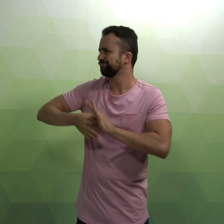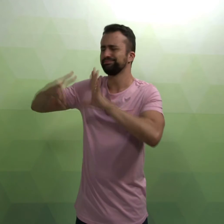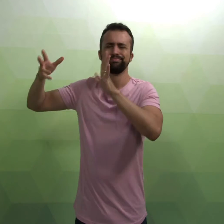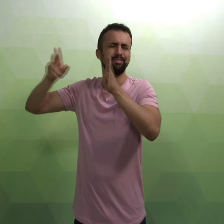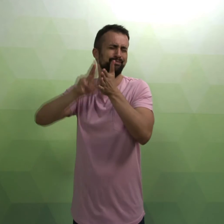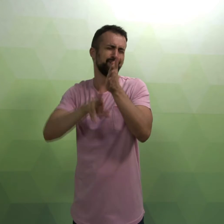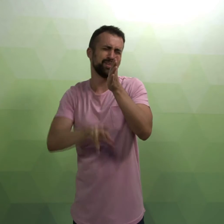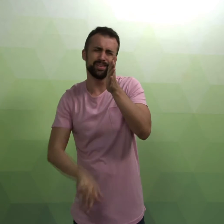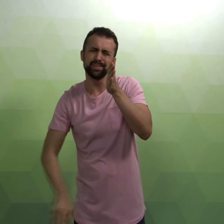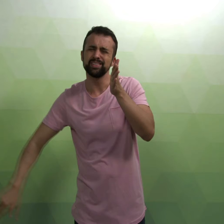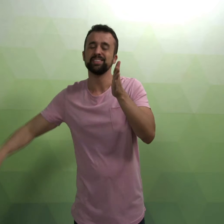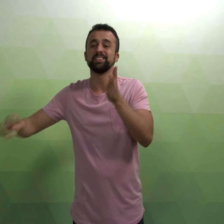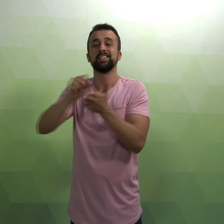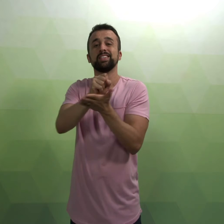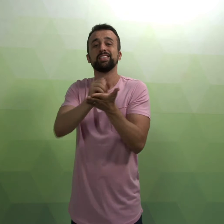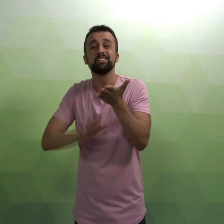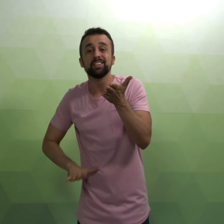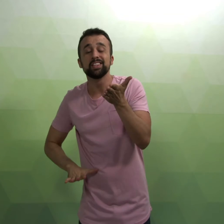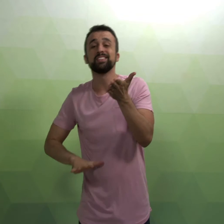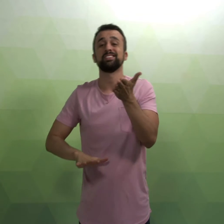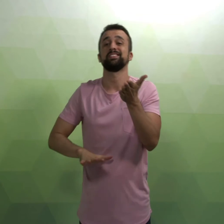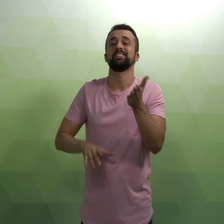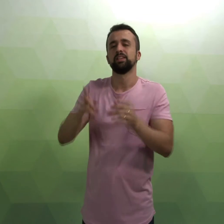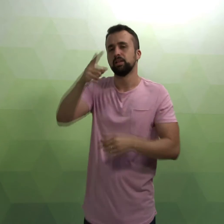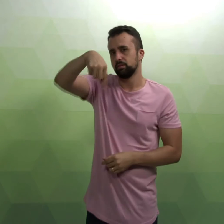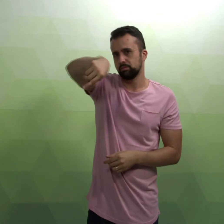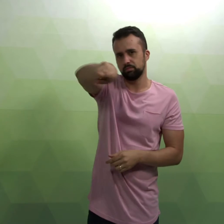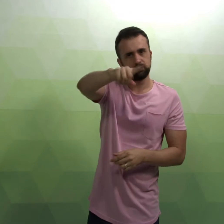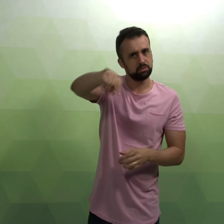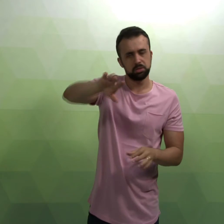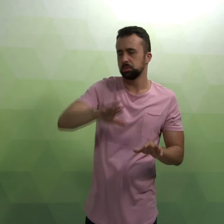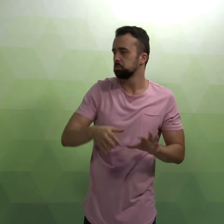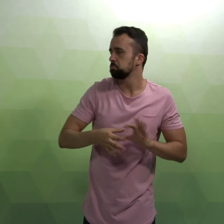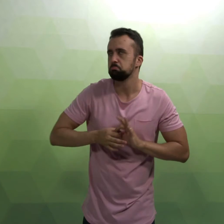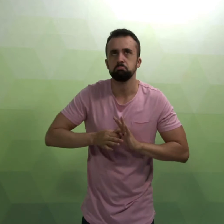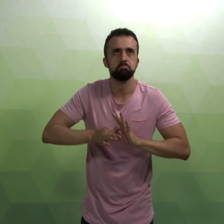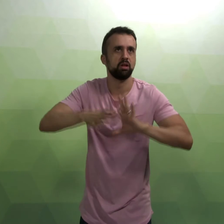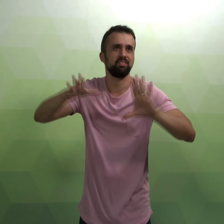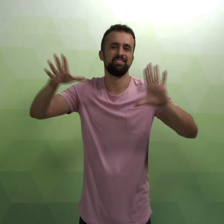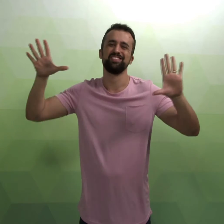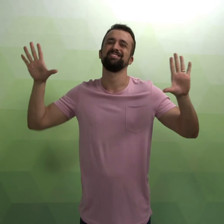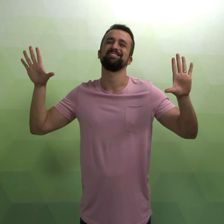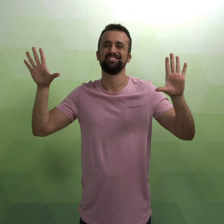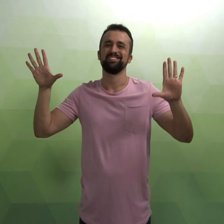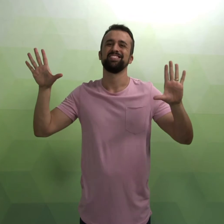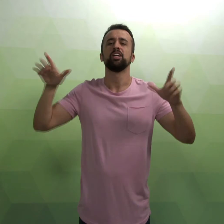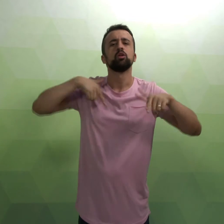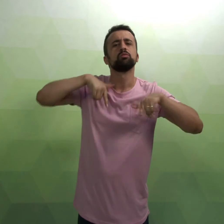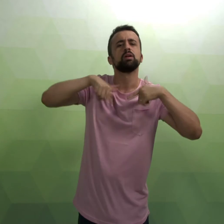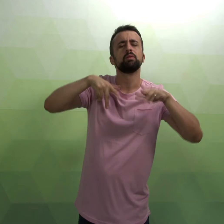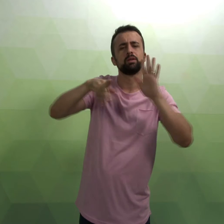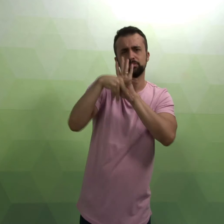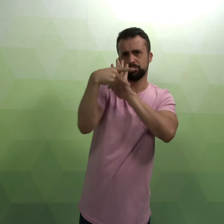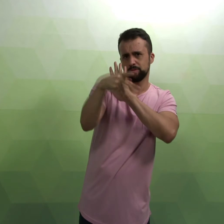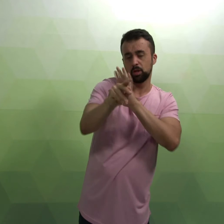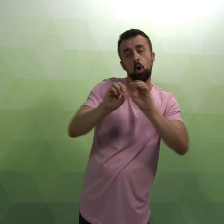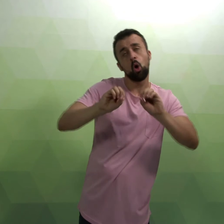as autoras disponibilizam várias atividades que vocês podem